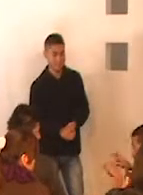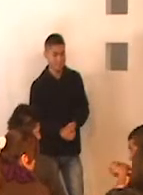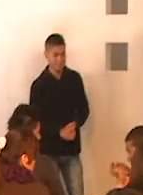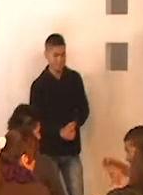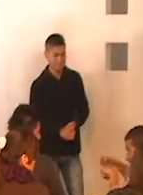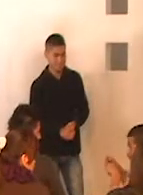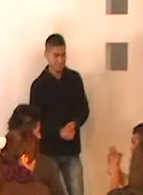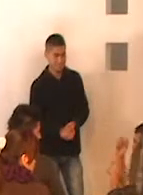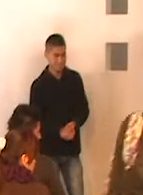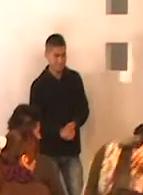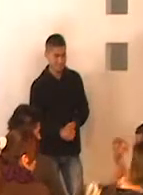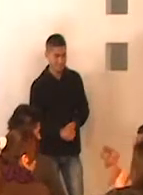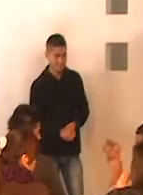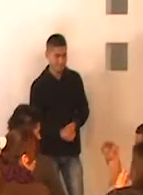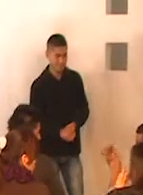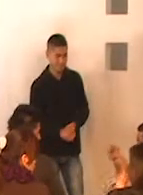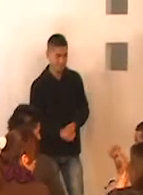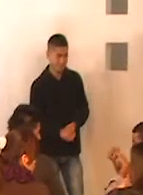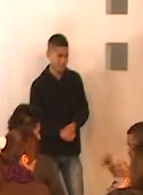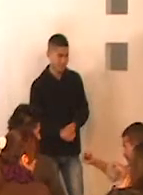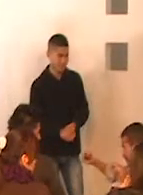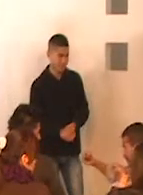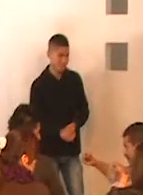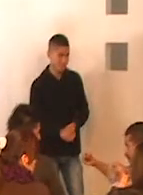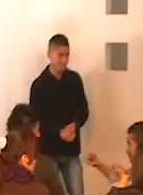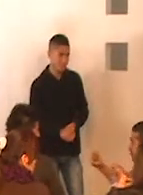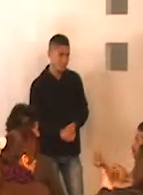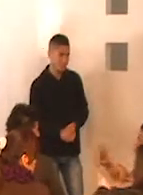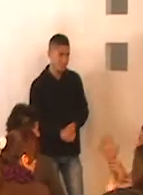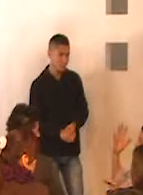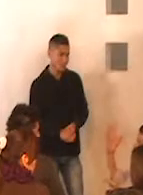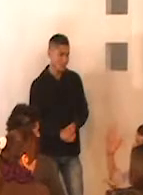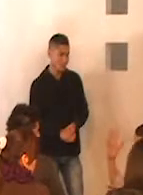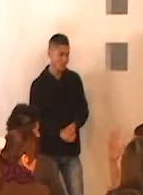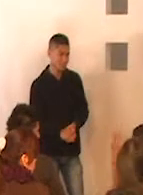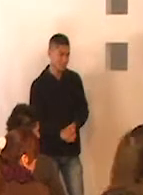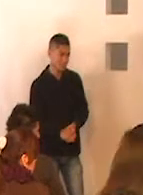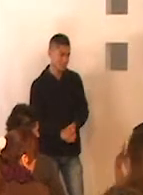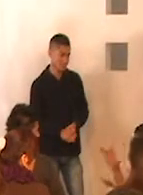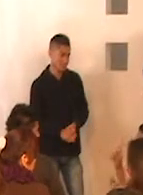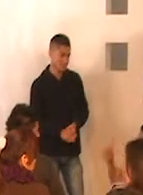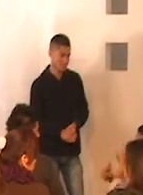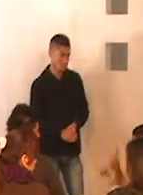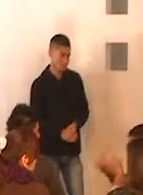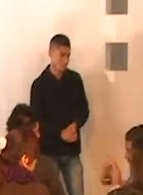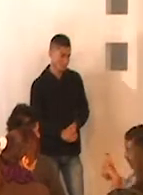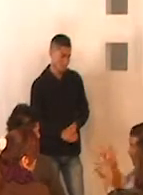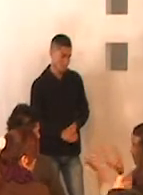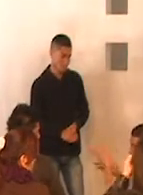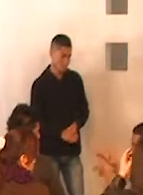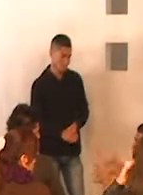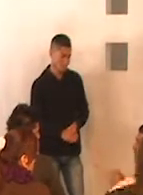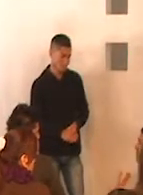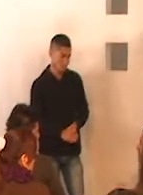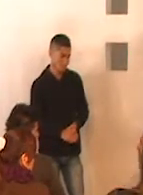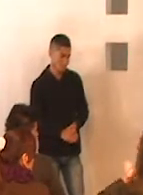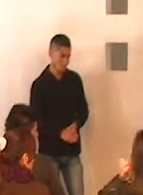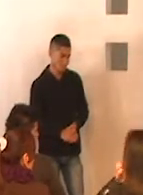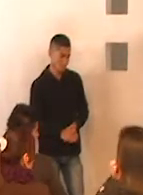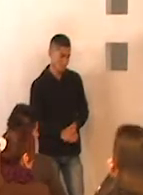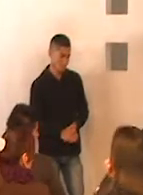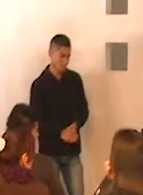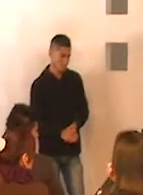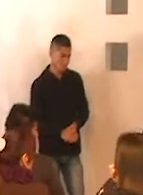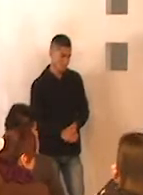pues es un poco más complejo, porque ellos esperan que quienes diseñen las unidades didácticas, quienes hagan las adaptaciones